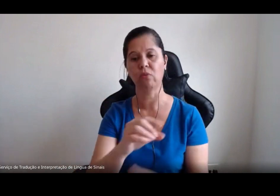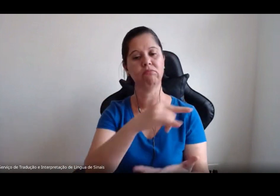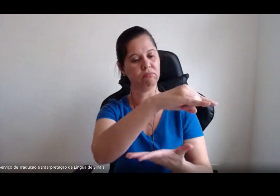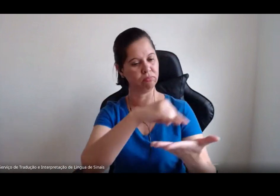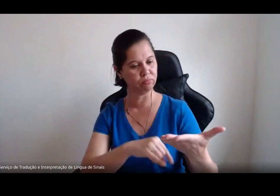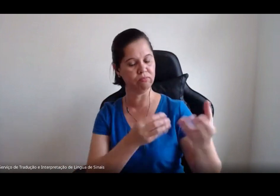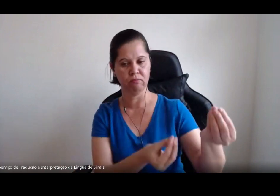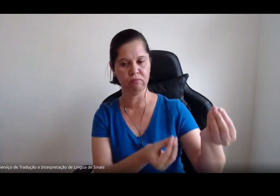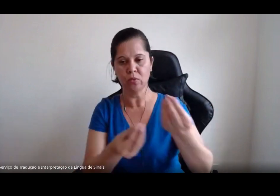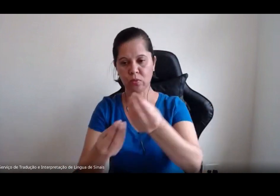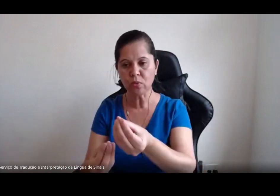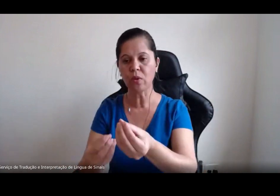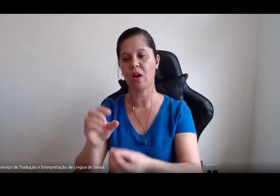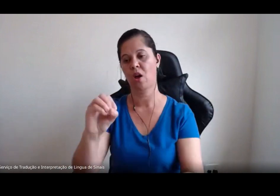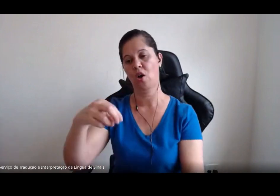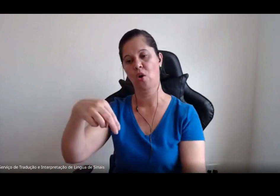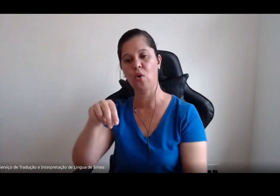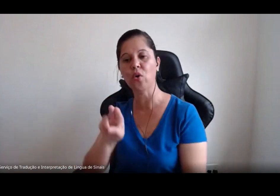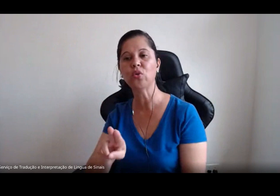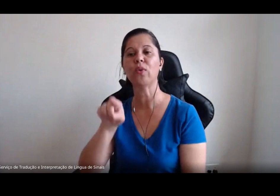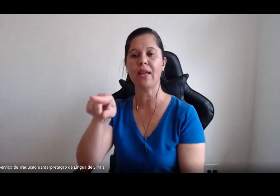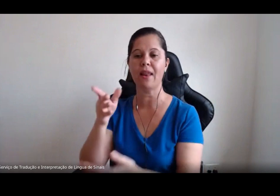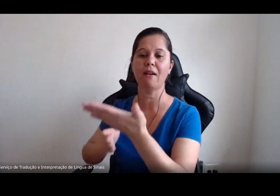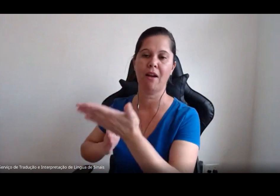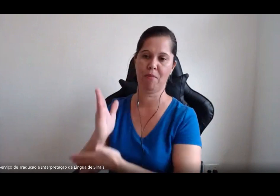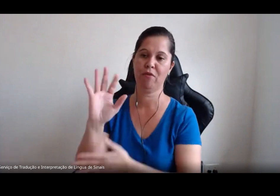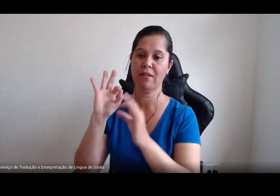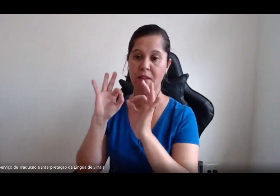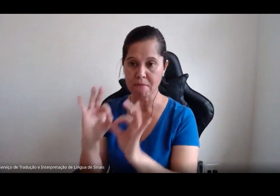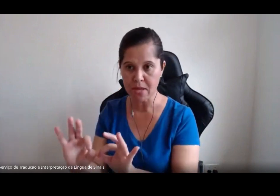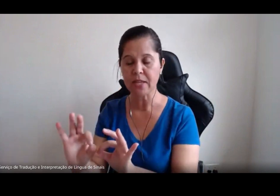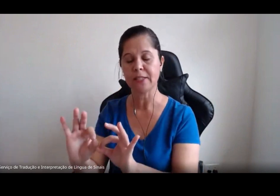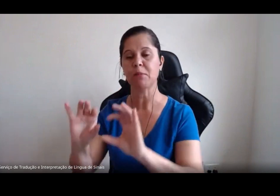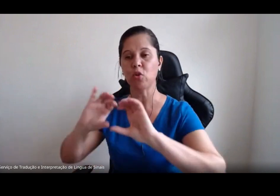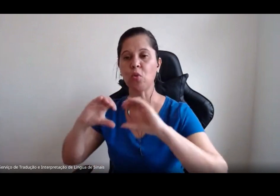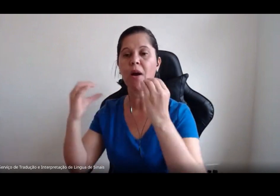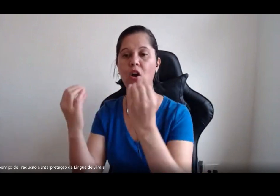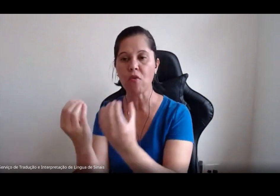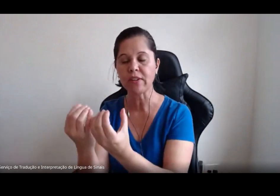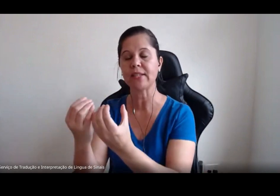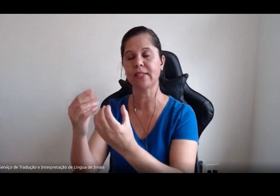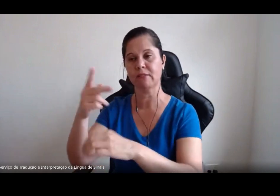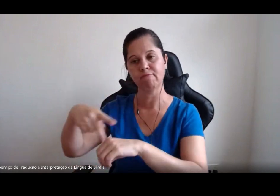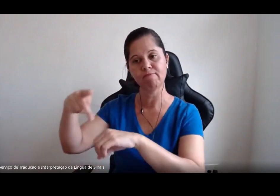essa Declaração Universal para a ONU e ela seria ratificada